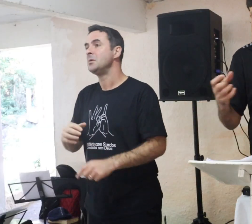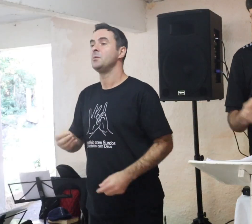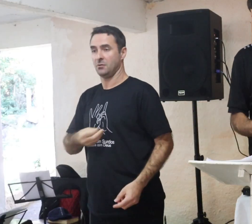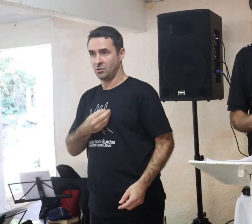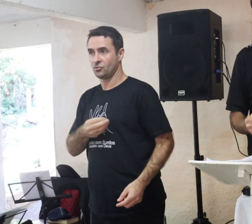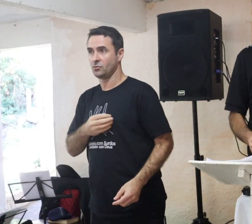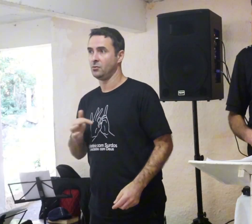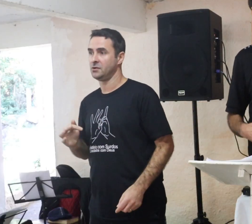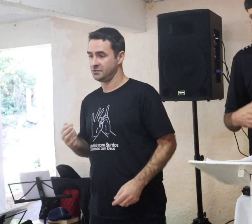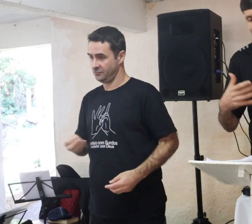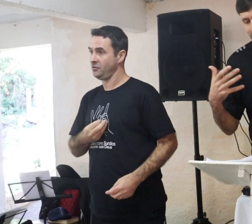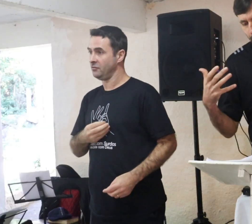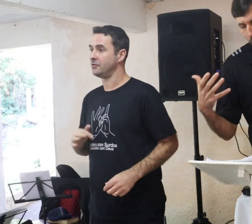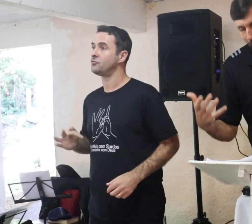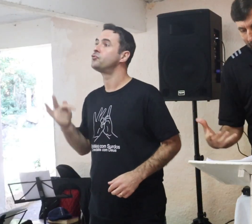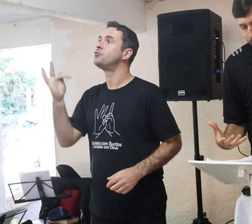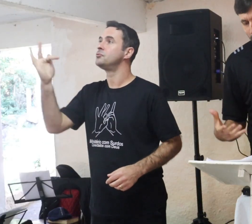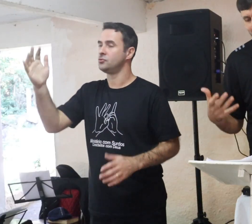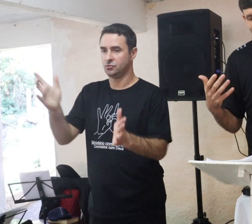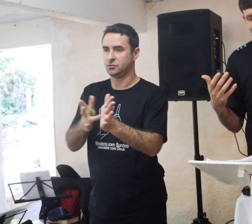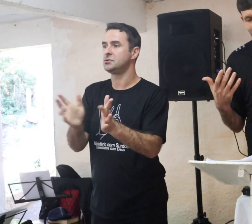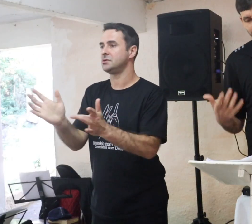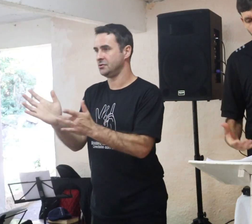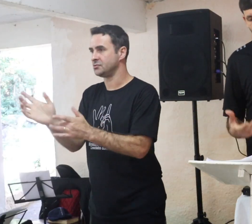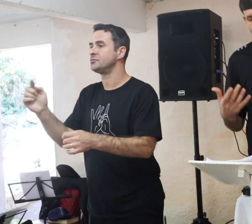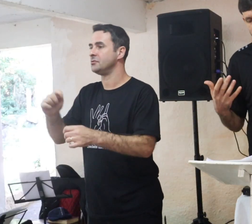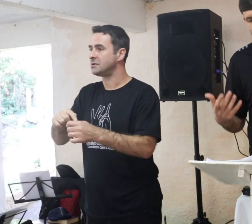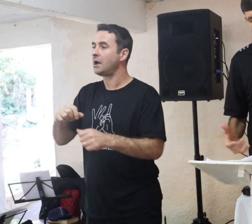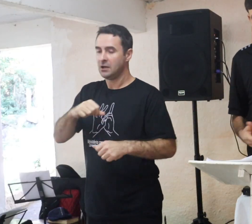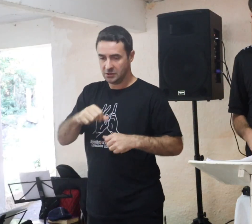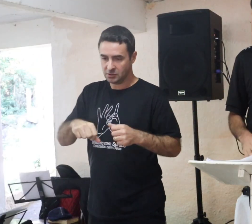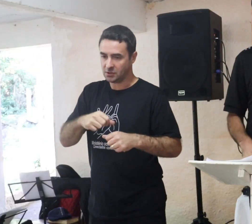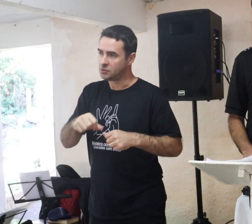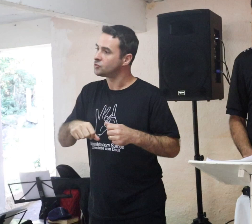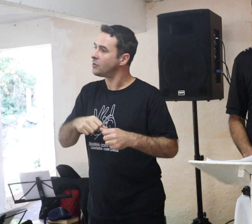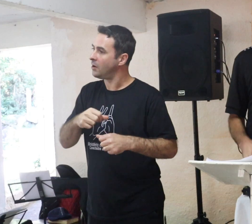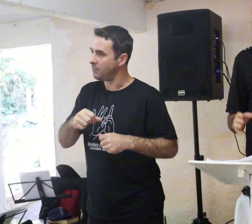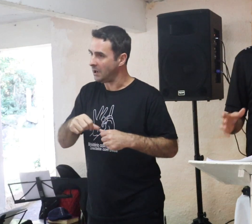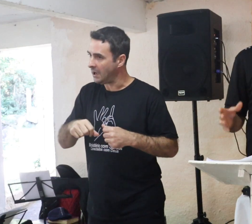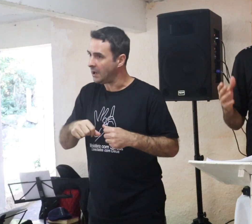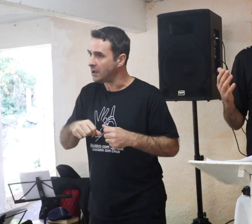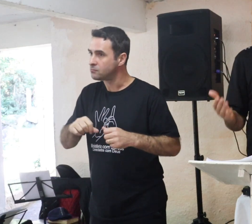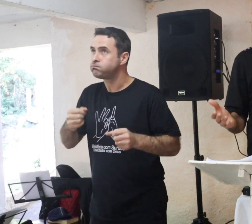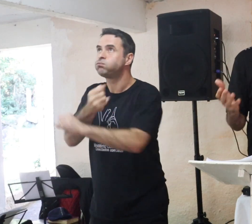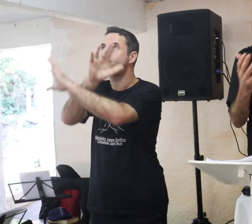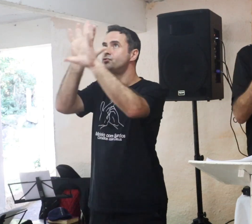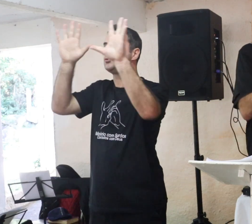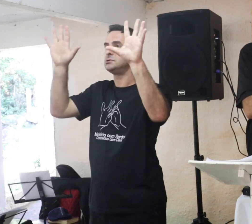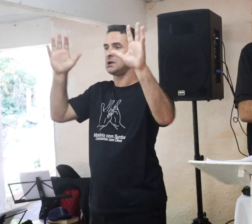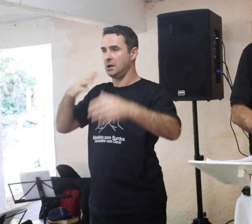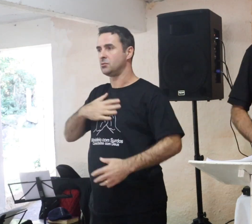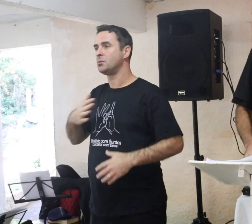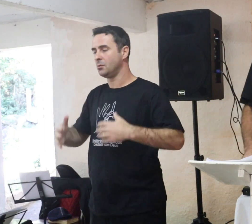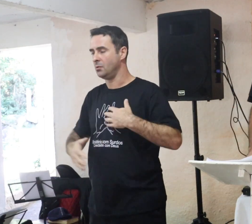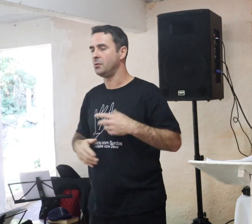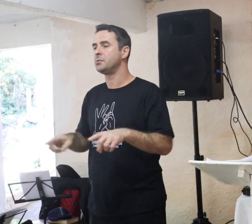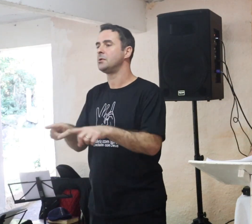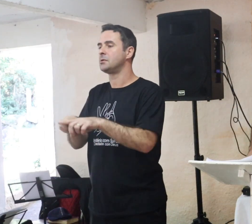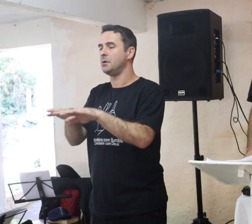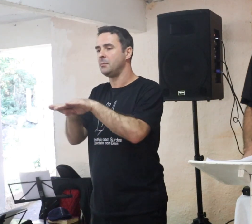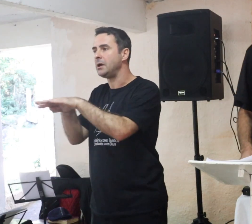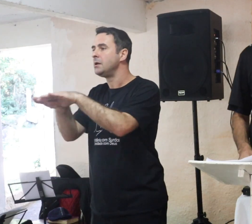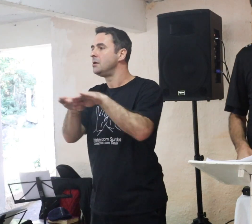serão mudados, serão transformados na volta de Cristo, assim como aqueles que morreram